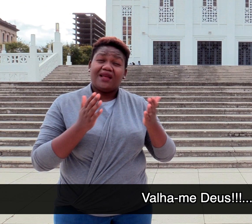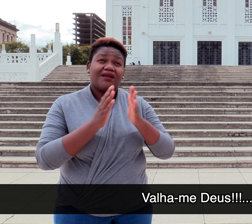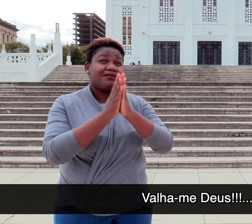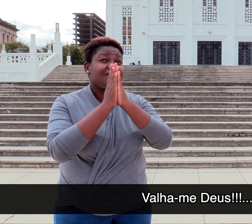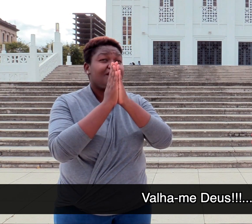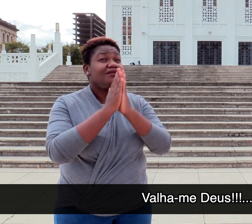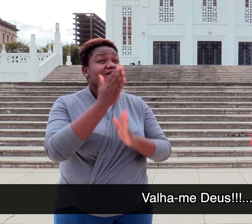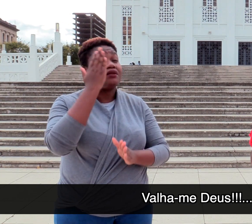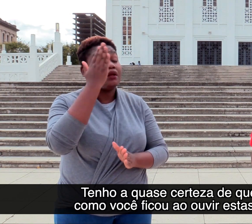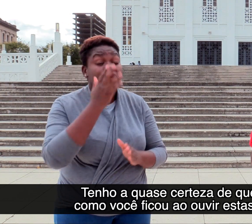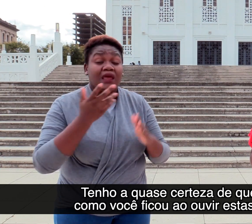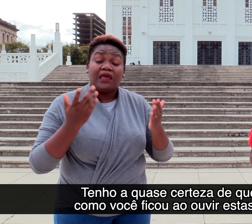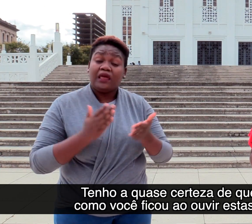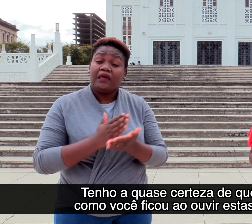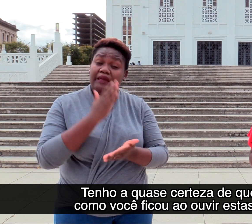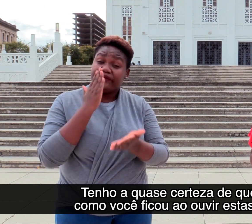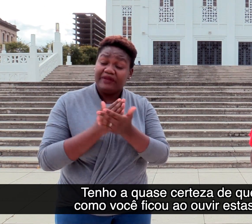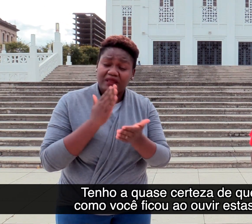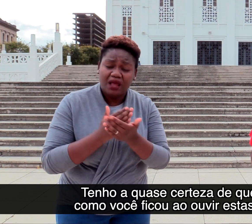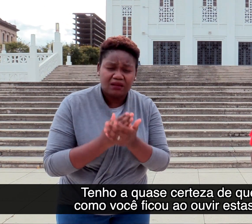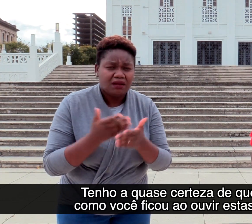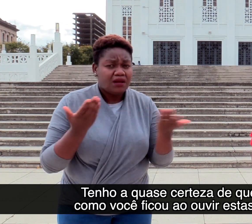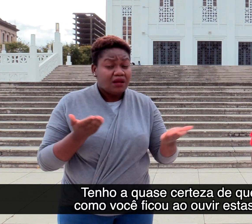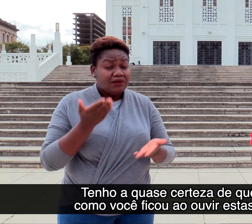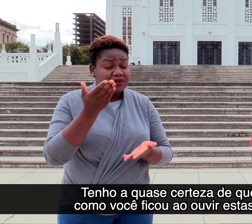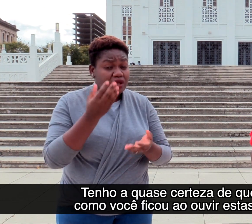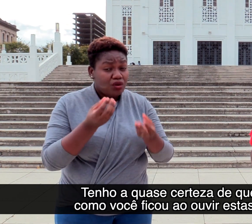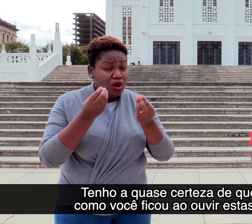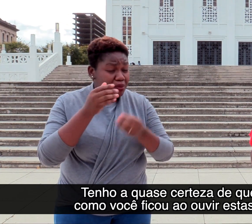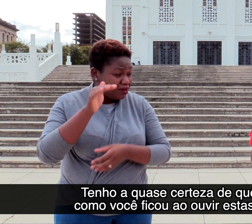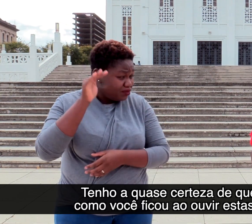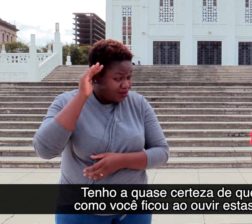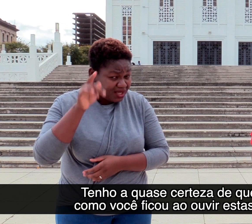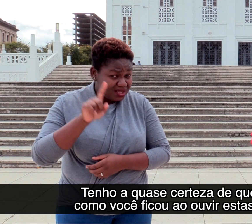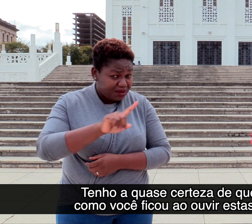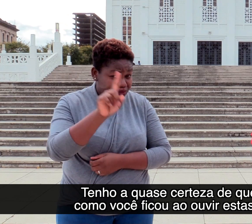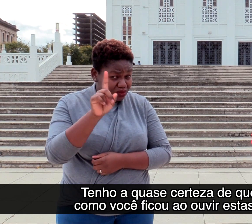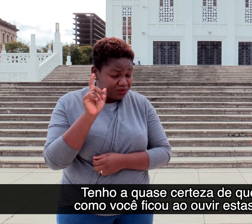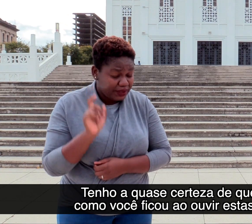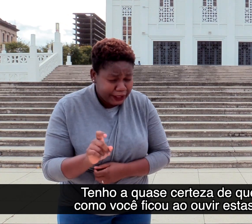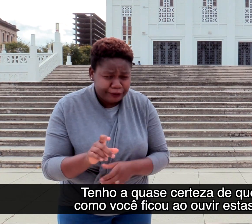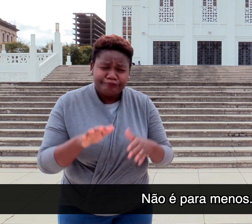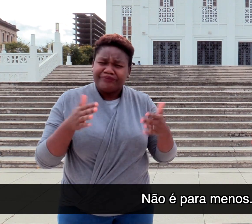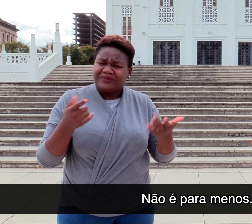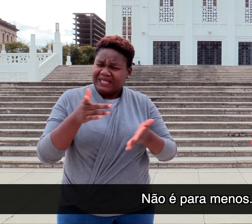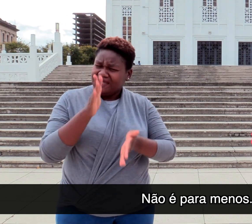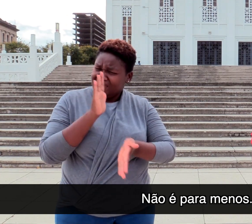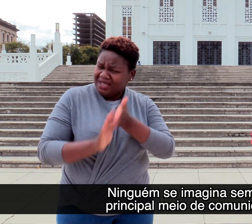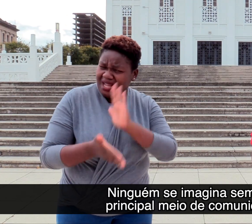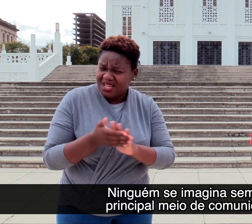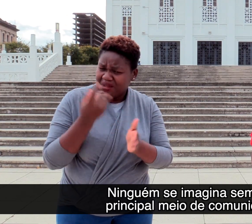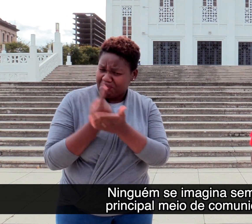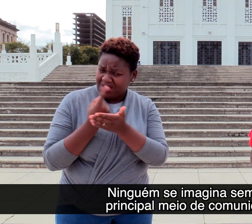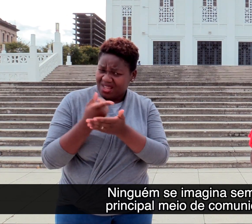Valha-me Deus! Tenho a quase certeza de que foi assim como você ficou ao ouvir estas perguntas. Não é para